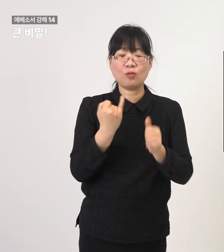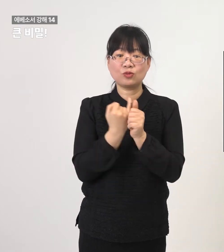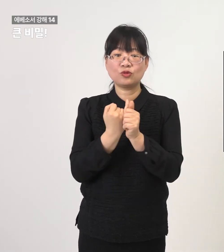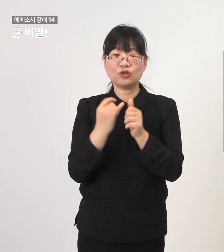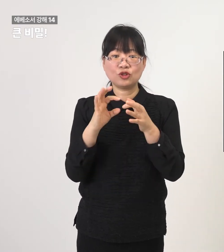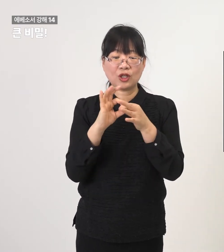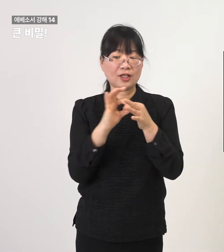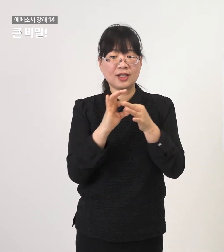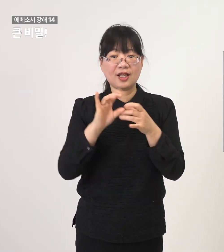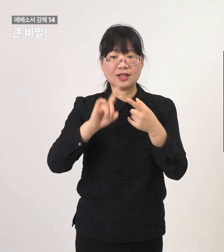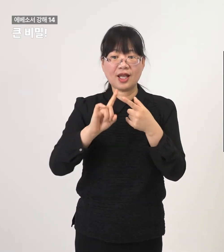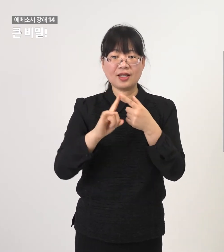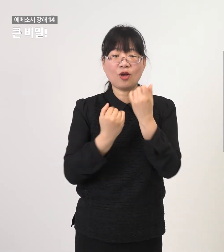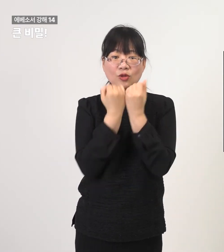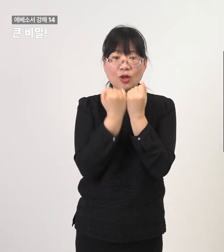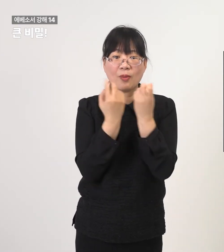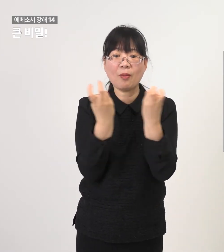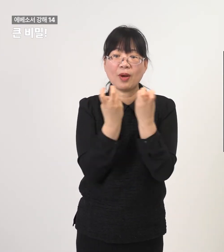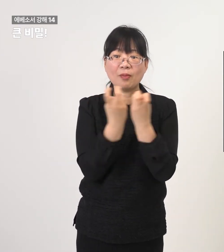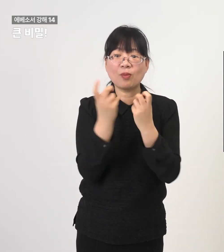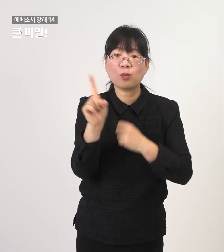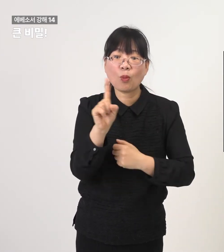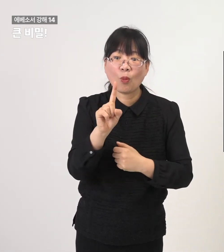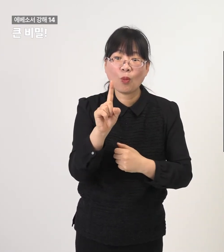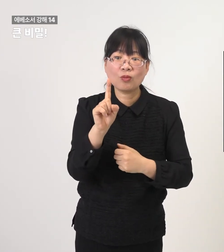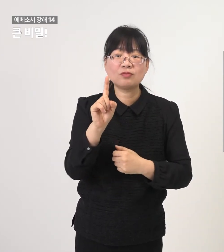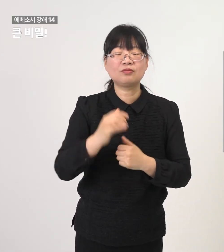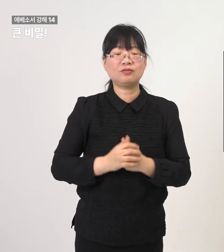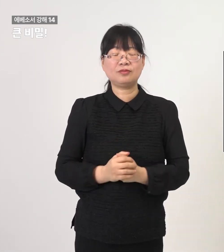어떻게 설명하는가 보십시다.